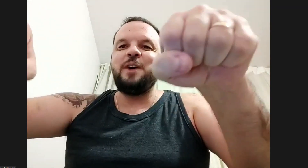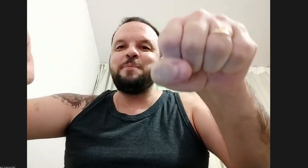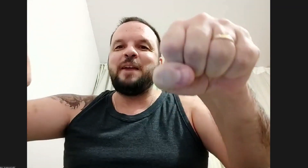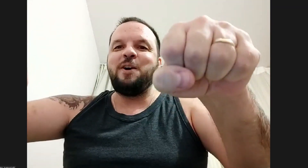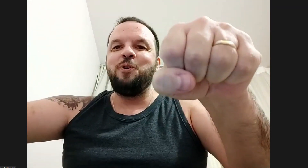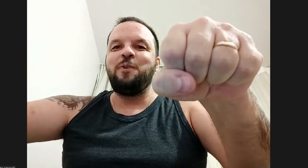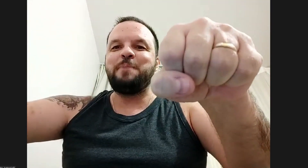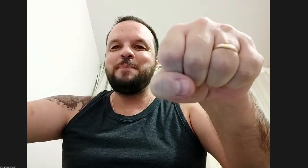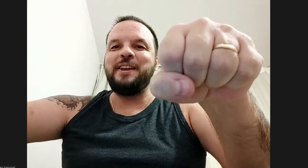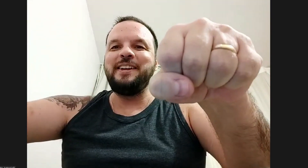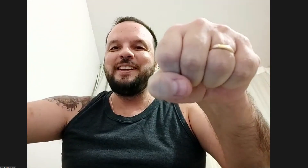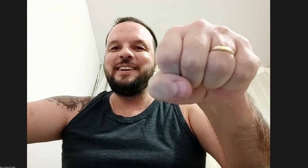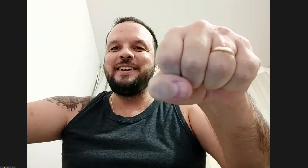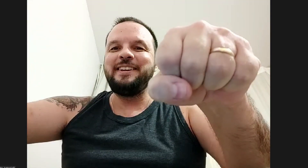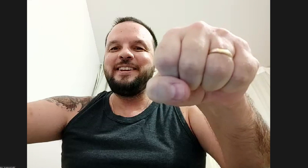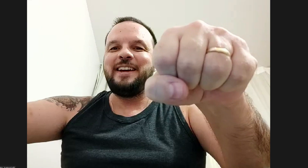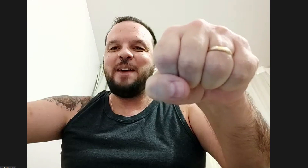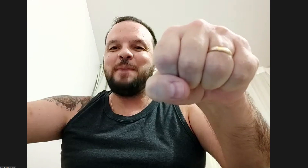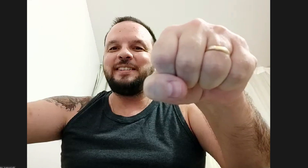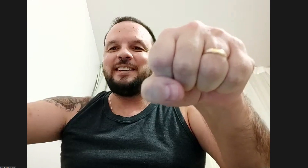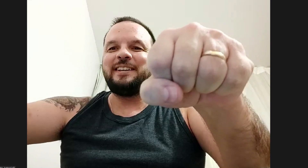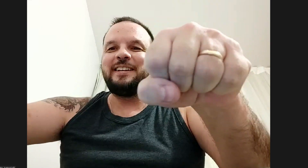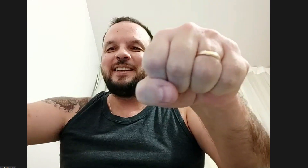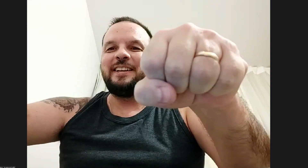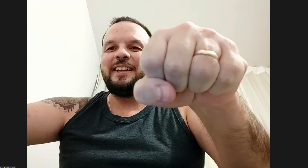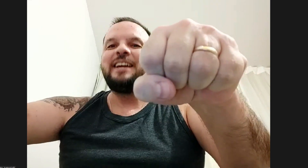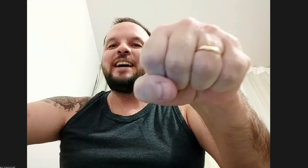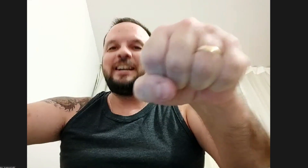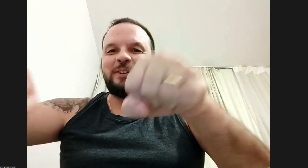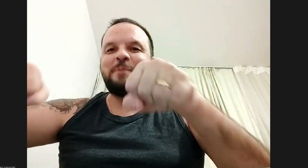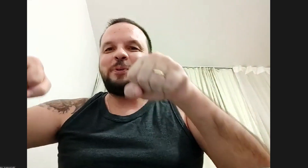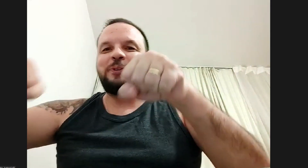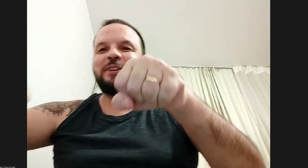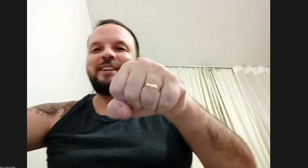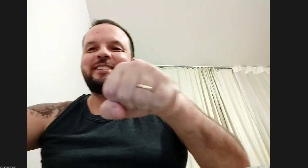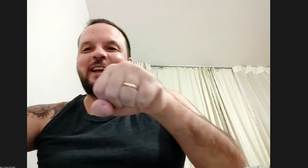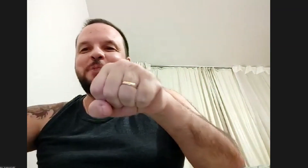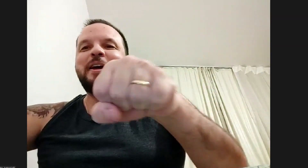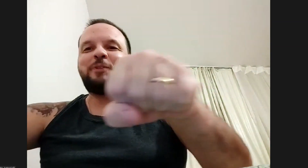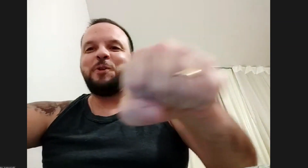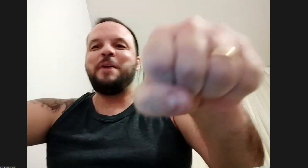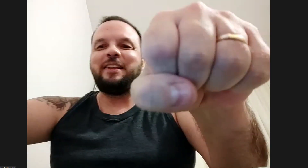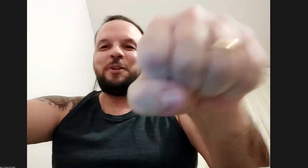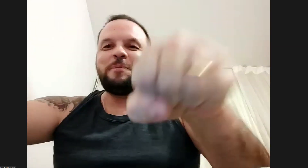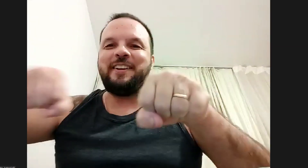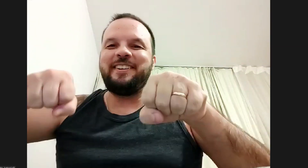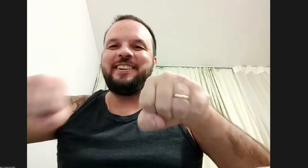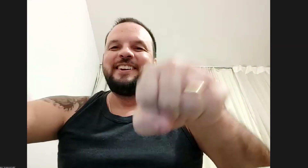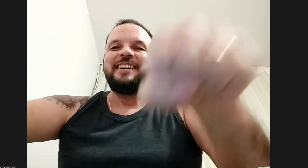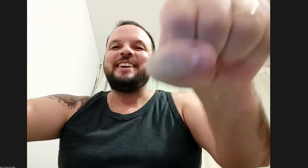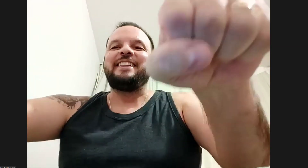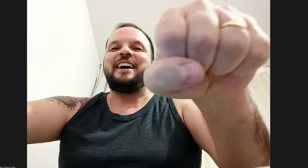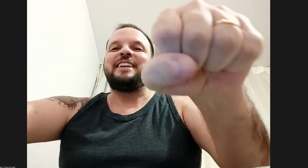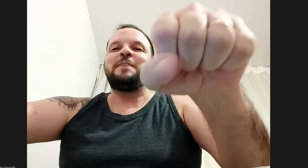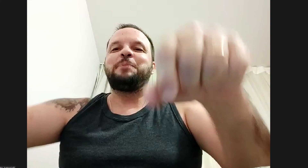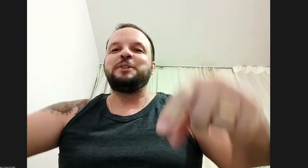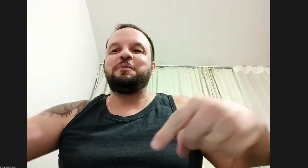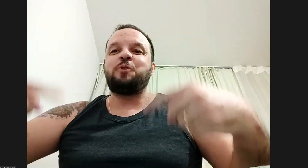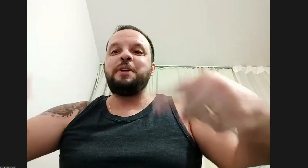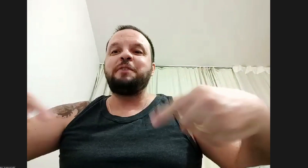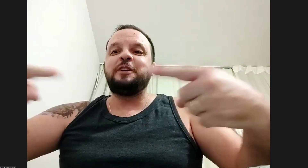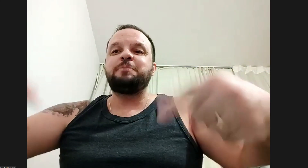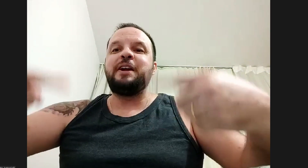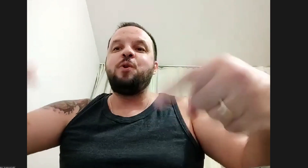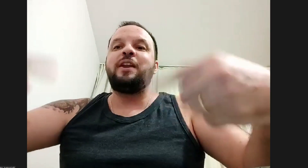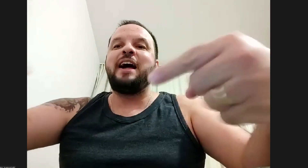Isso é para rolo, para abrir? O rolo de... A massa? É. Então tá bom. Tá indo bem, tá indo bem, tá indo bem. Tá, depois como